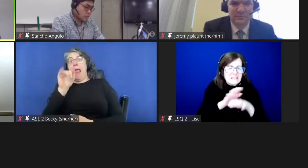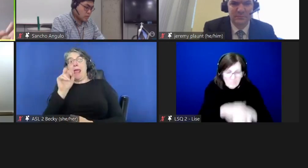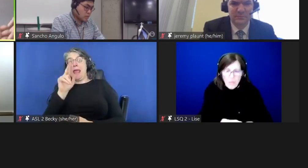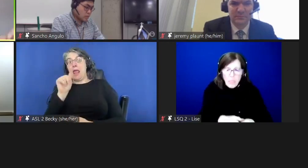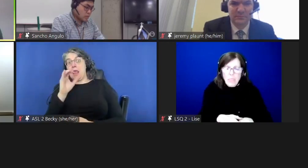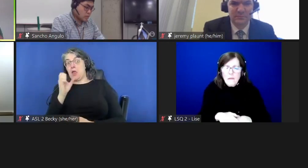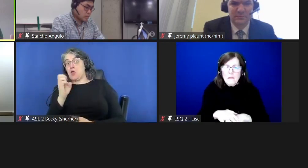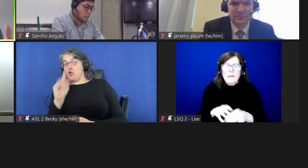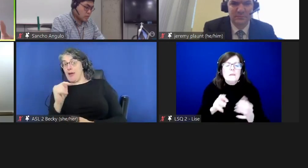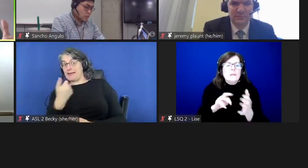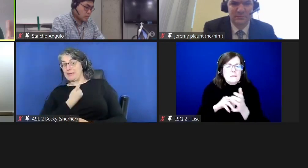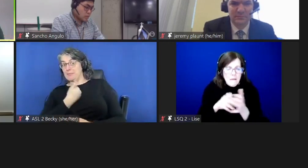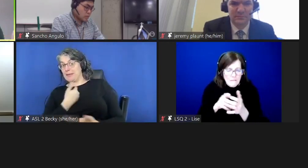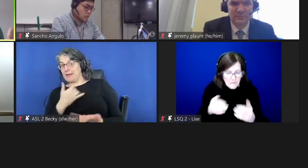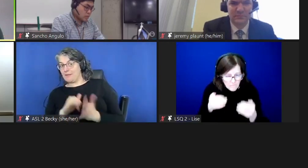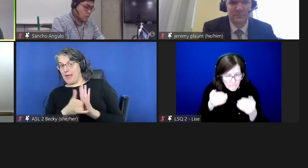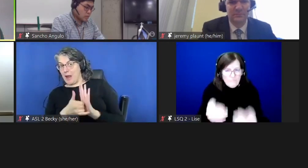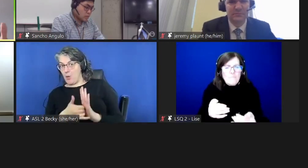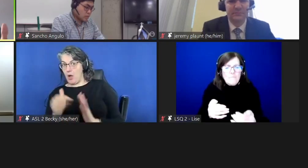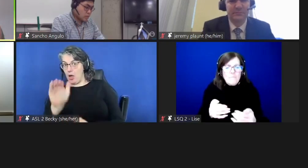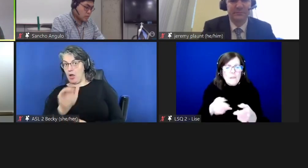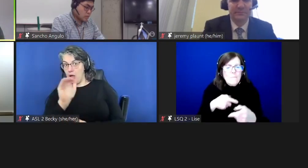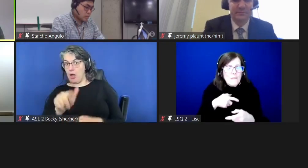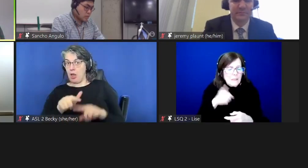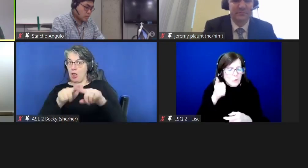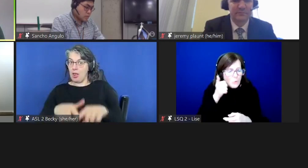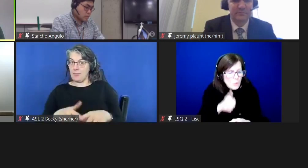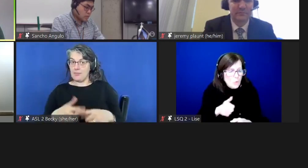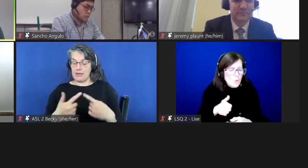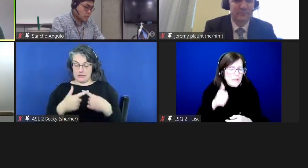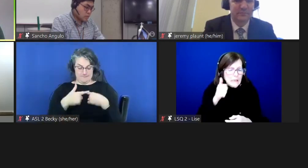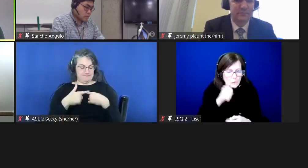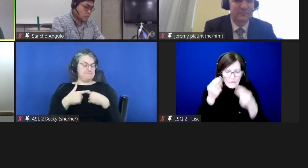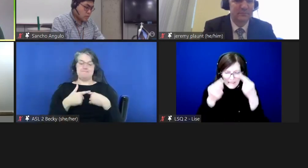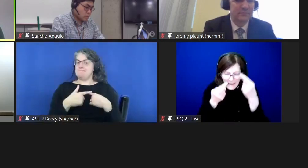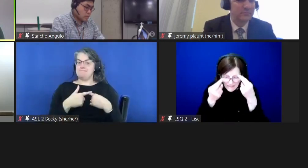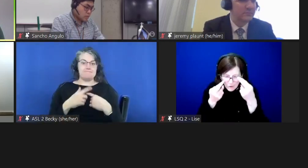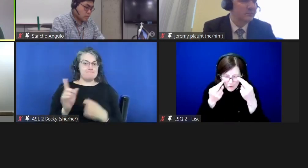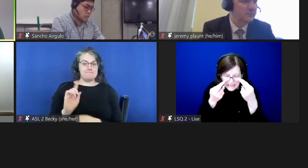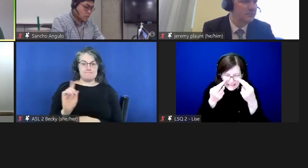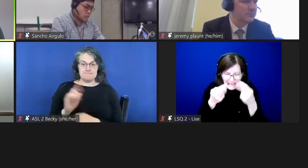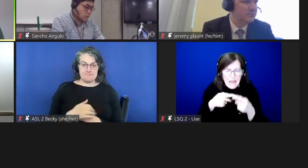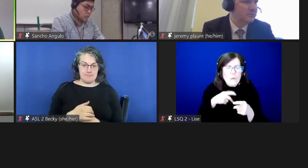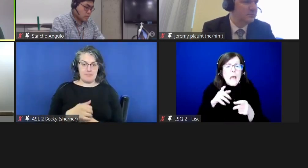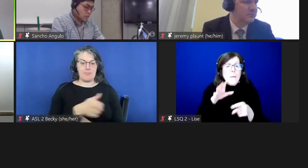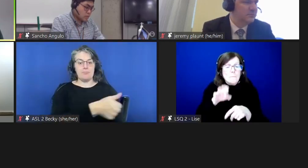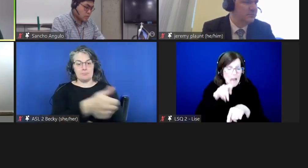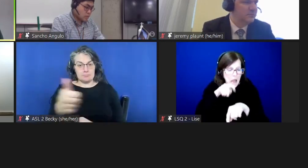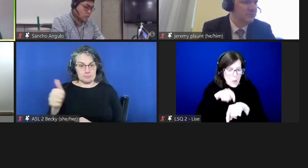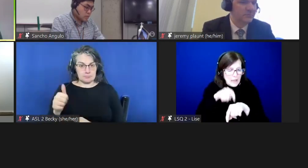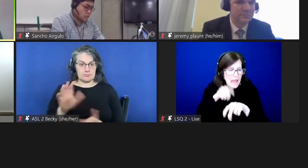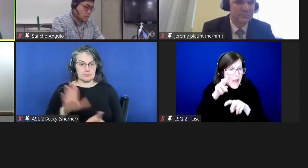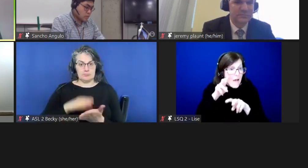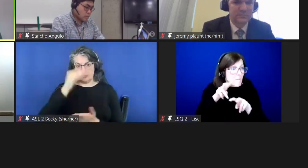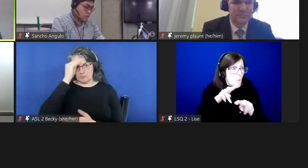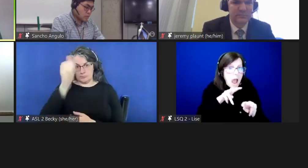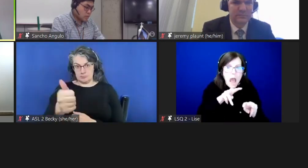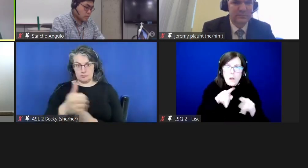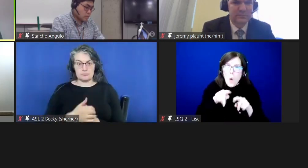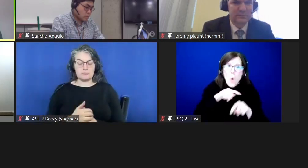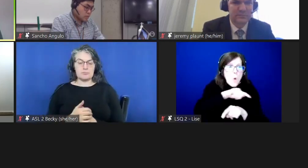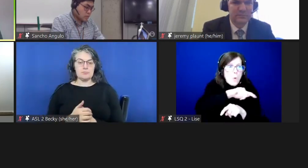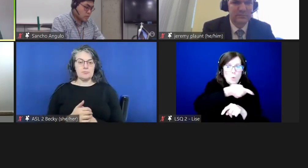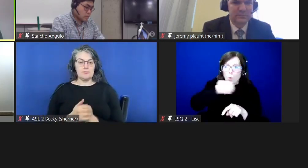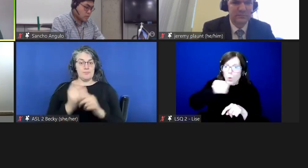peux m'adresser, qu'est-ce que je peux faire? Prenez le temps, le tour, de regarder autour de vous pour voir quelles